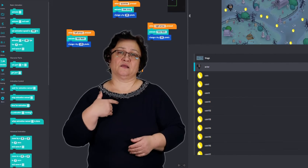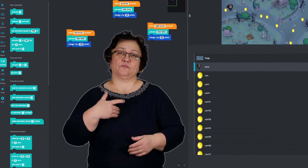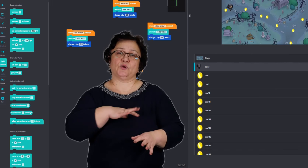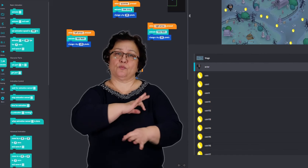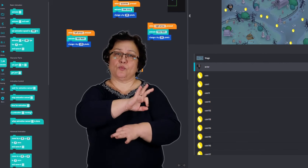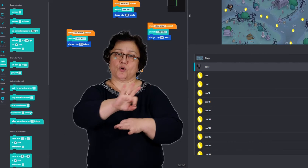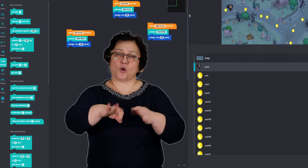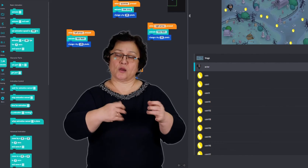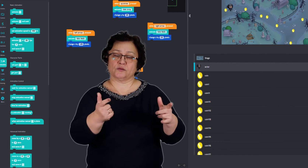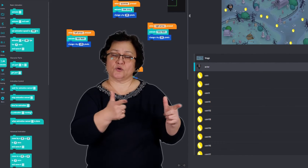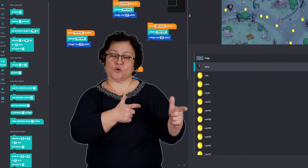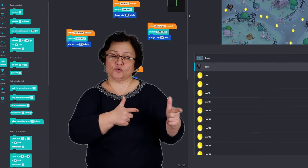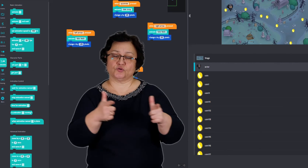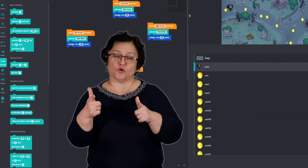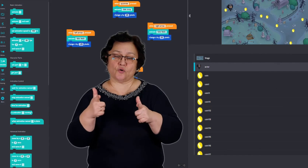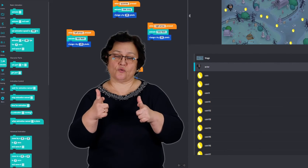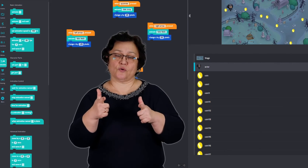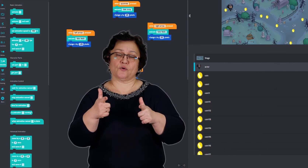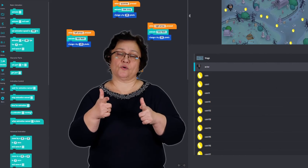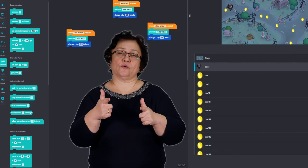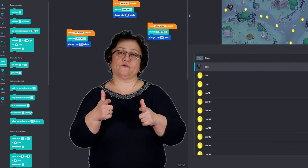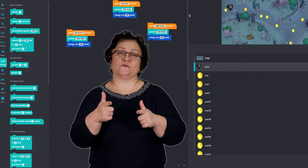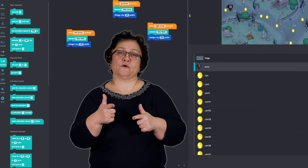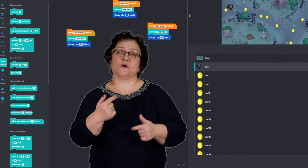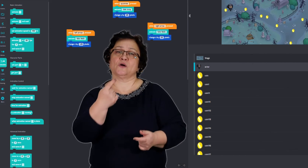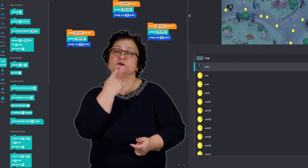Все. Мій проект готовий.